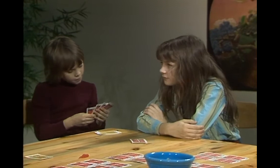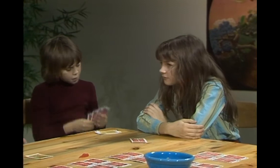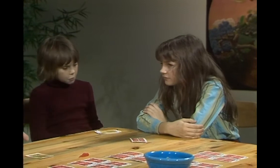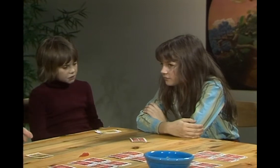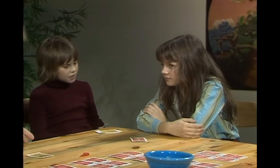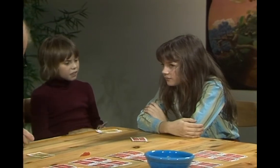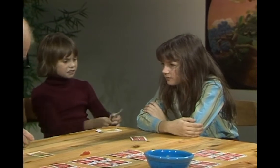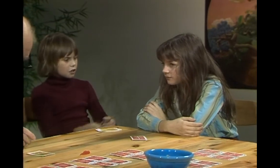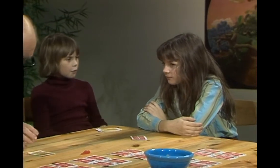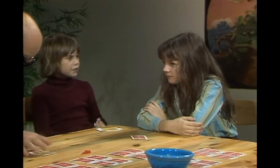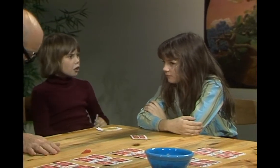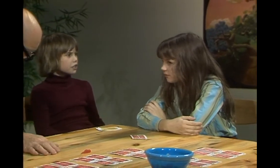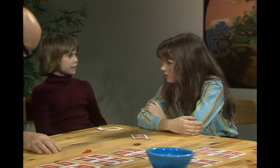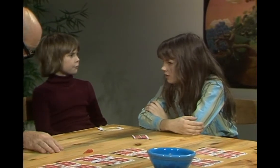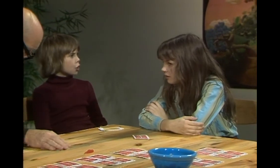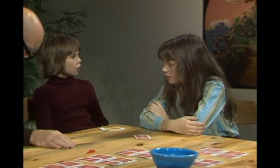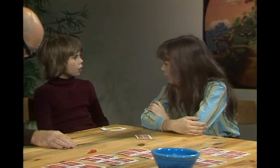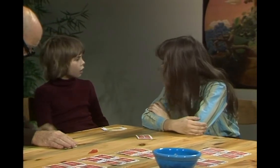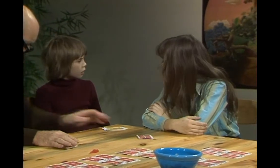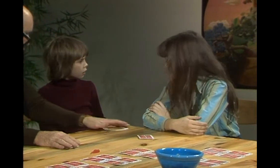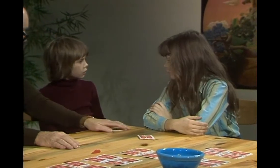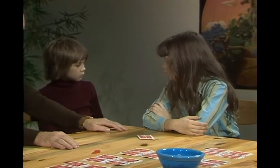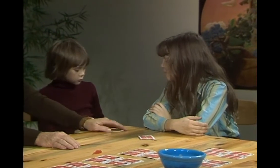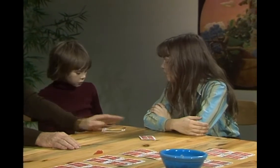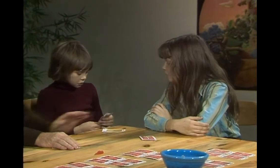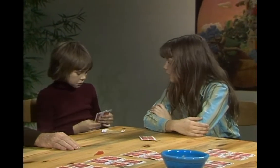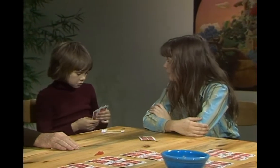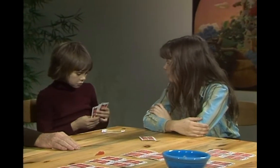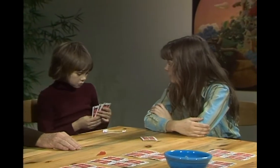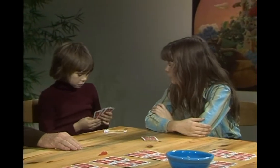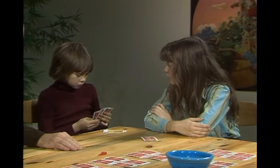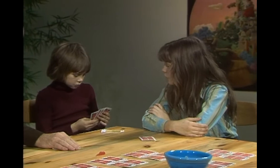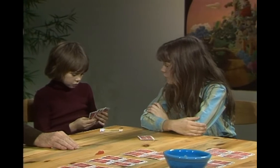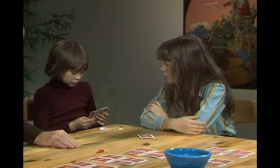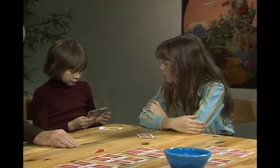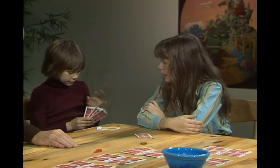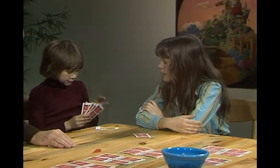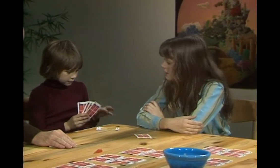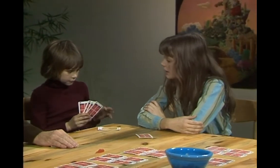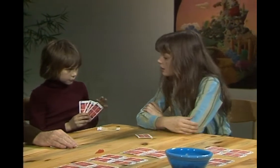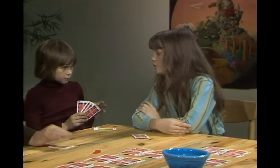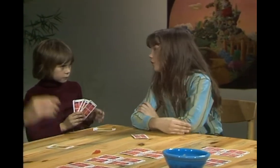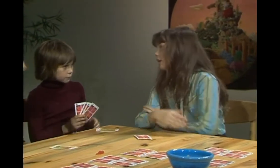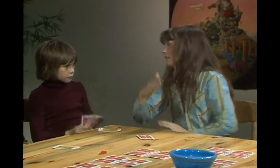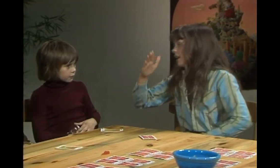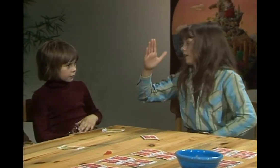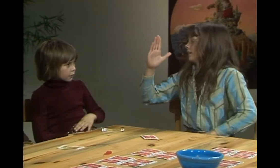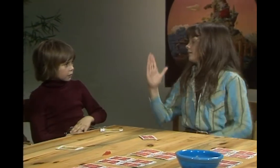men jag har ju sagt ja, men gör tecknet för jag då. Men jag trodde du bara svarade på att det var du som skulle föra mig. Tecknet för jag är så här. J-A.